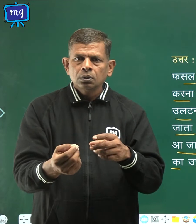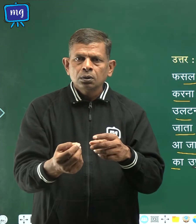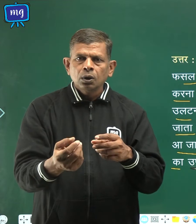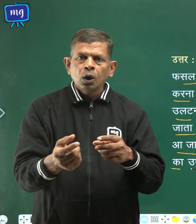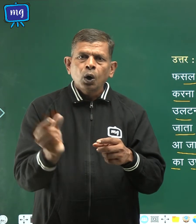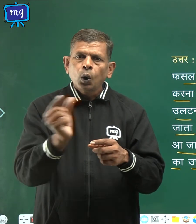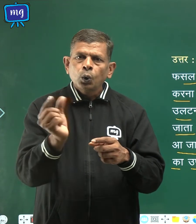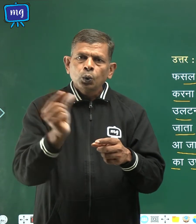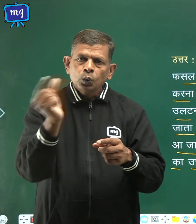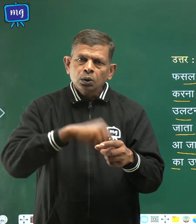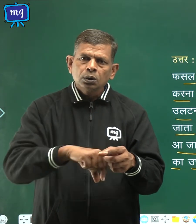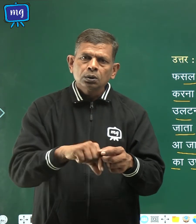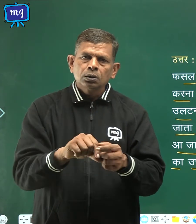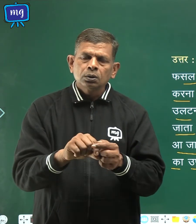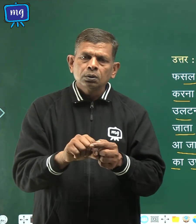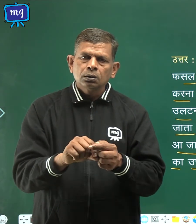उपयोग कर सकते हैं।